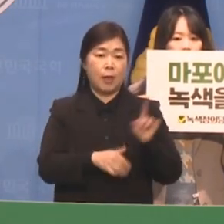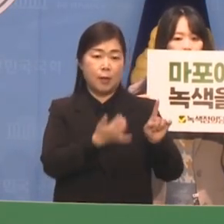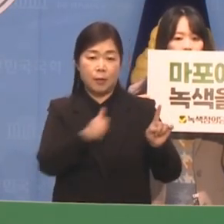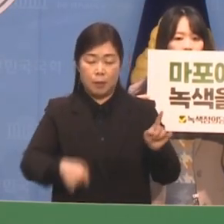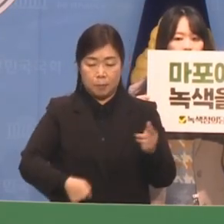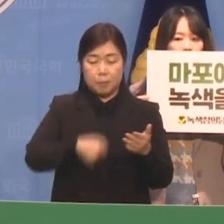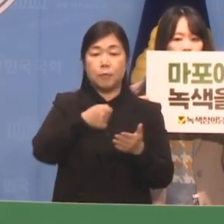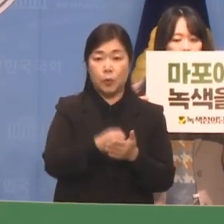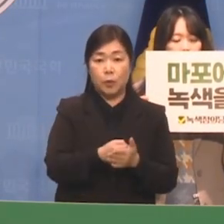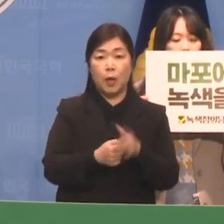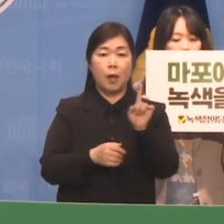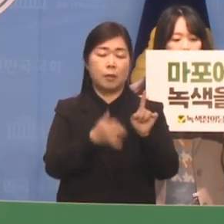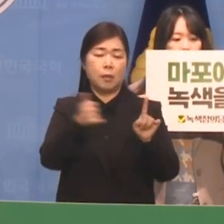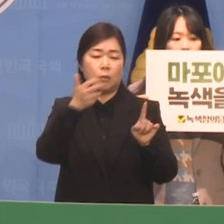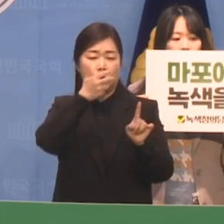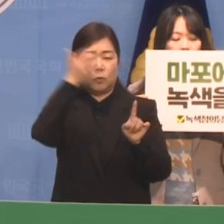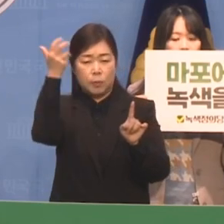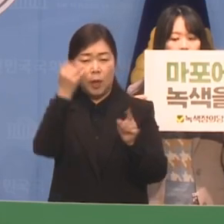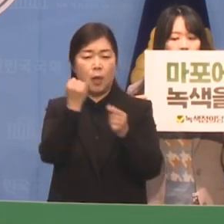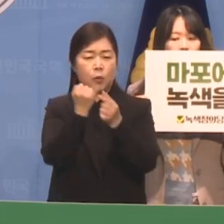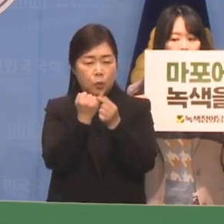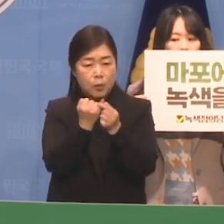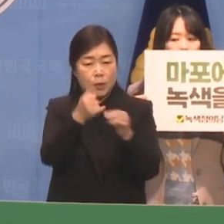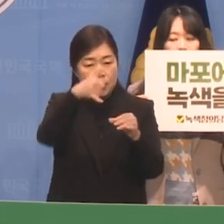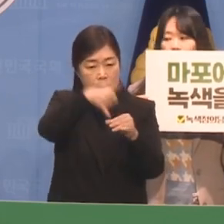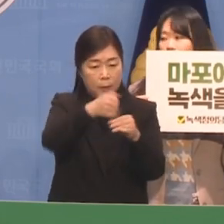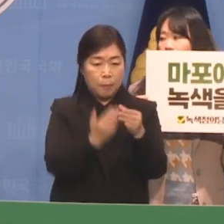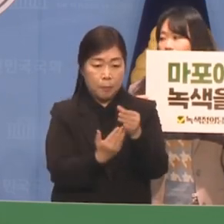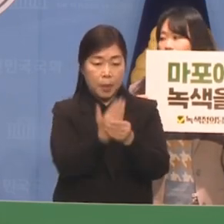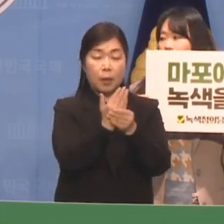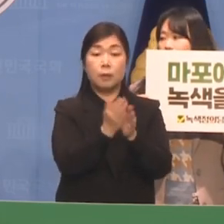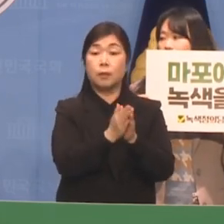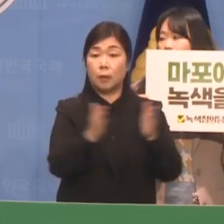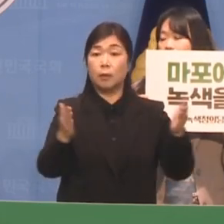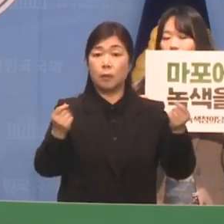용기, 한 사람의 꿈이라는 작은 씨앗에서 시작했습니다.